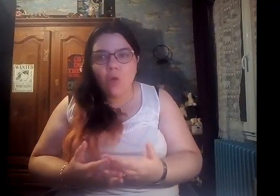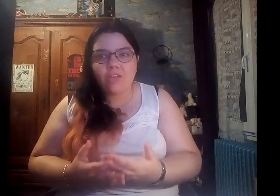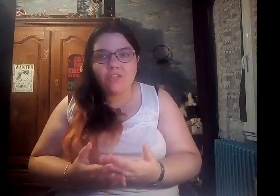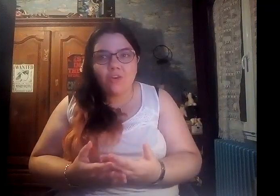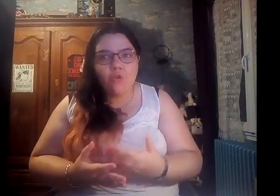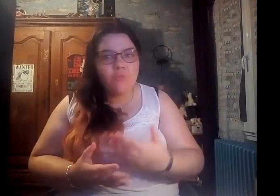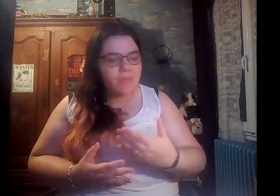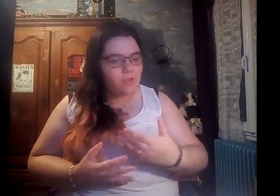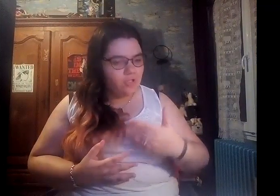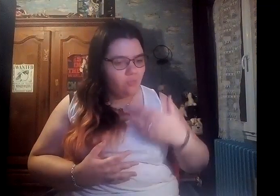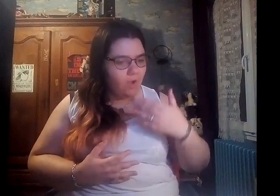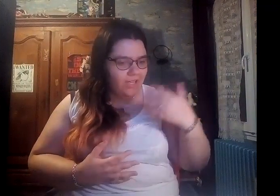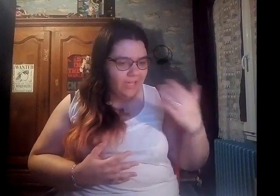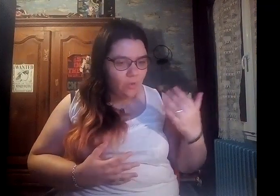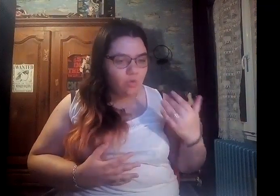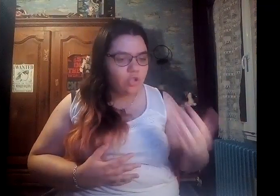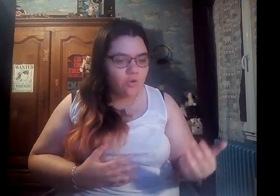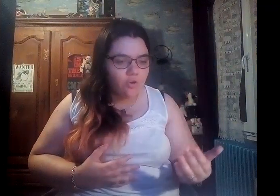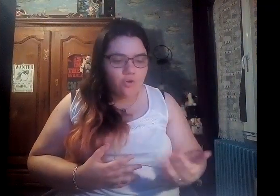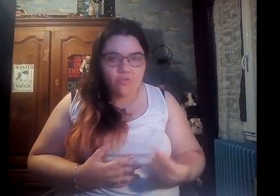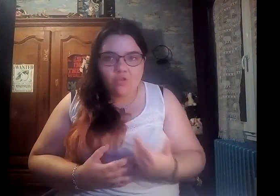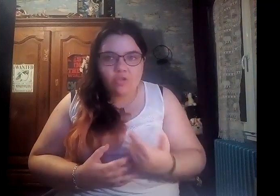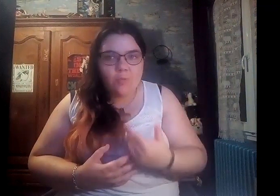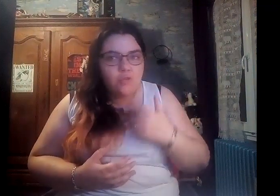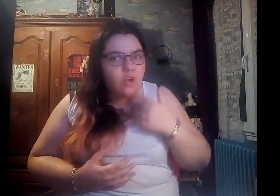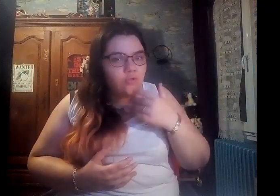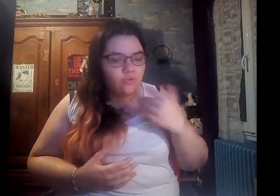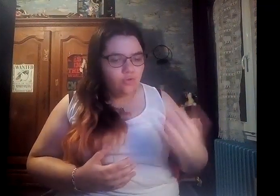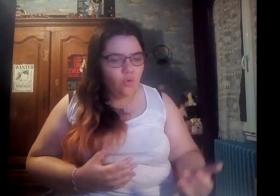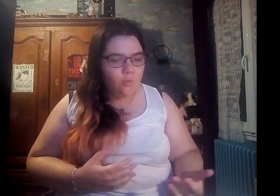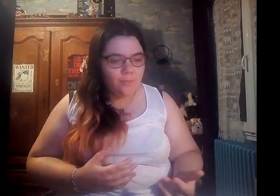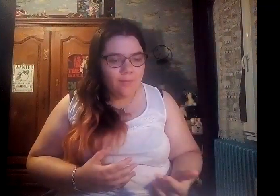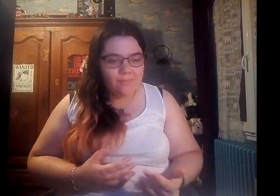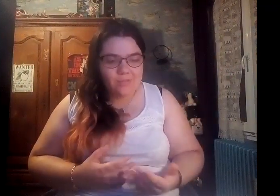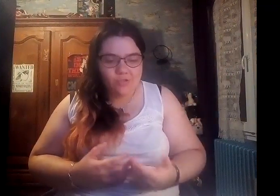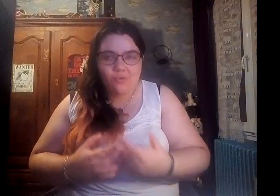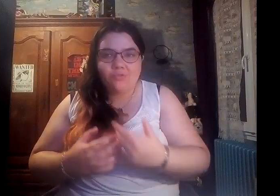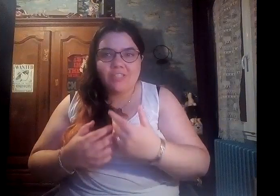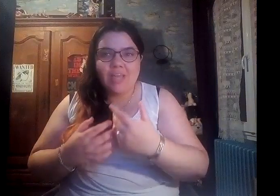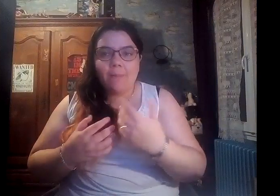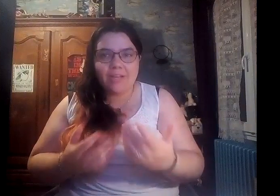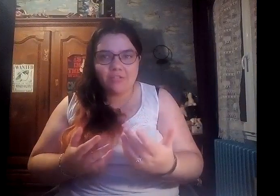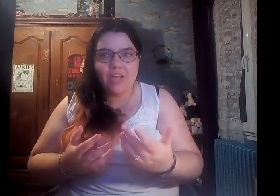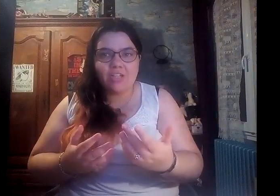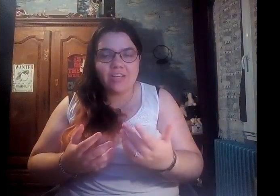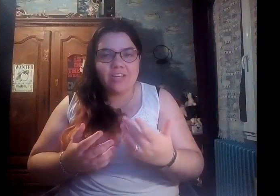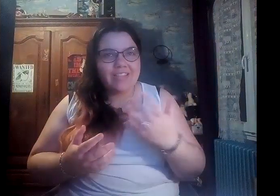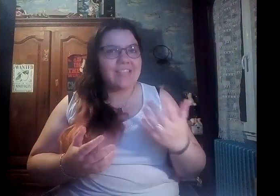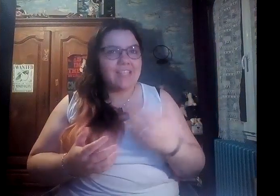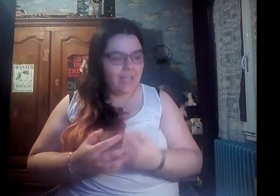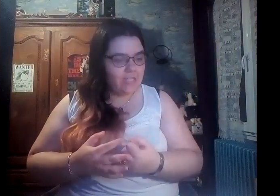soi que le mimique soit canon en jeu franchement non du tout même je trouve que c'est un personnage très intéressant